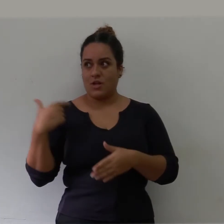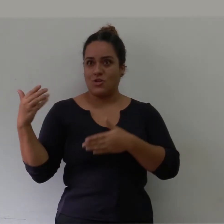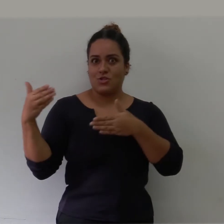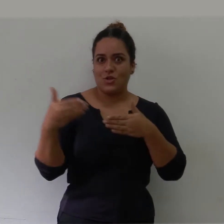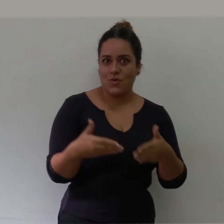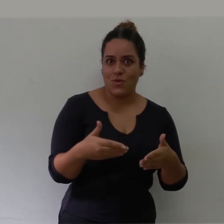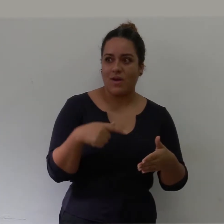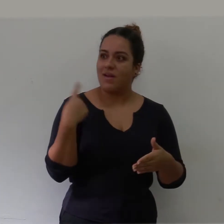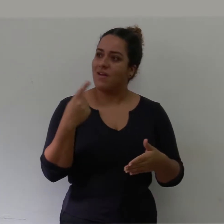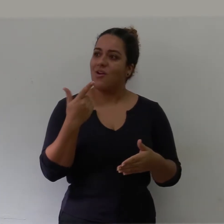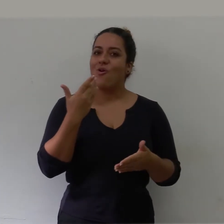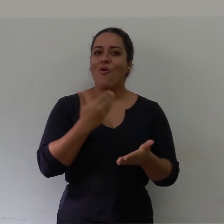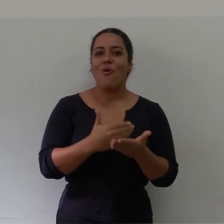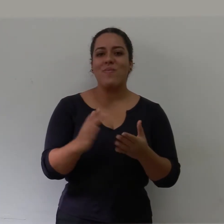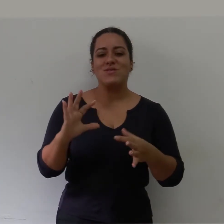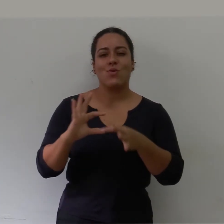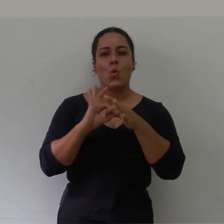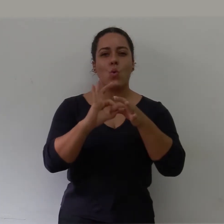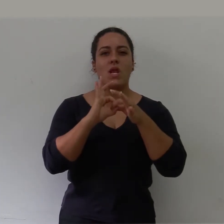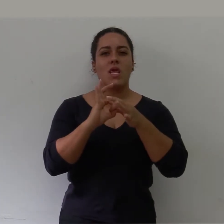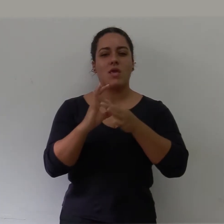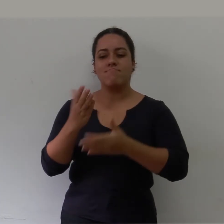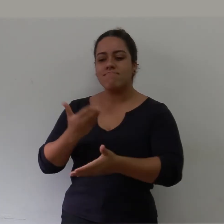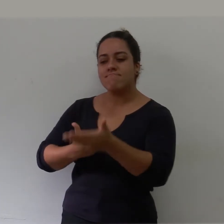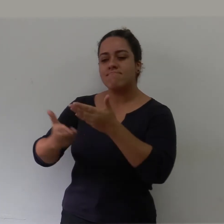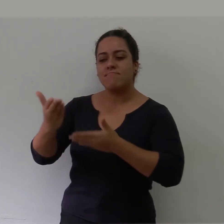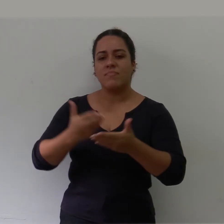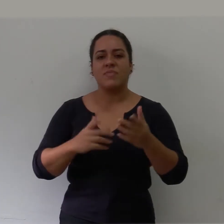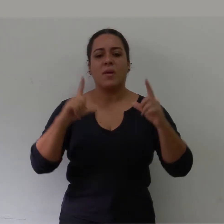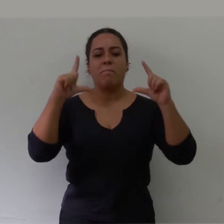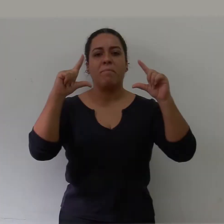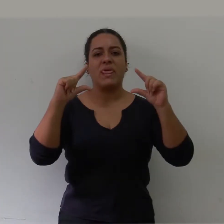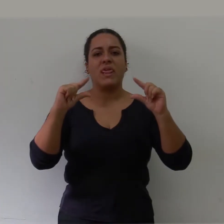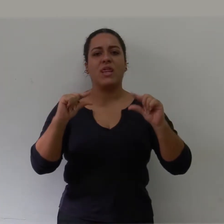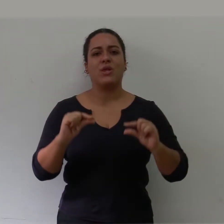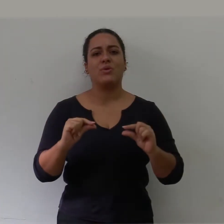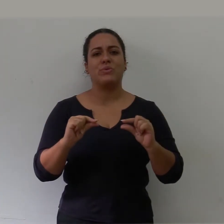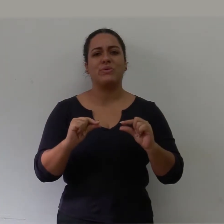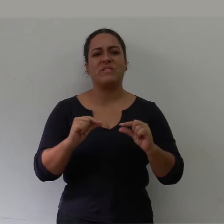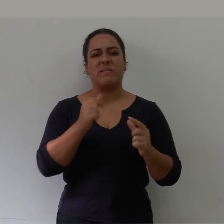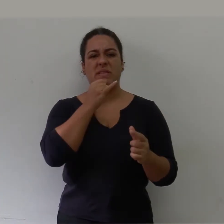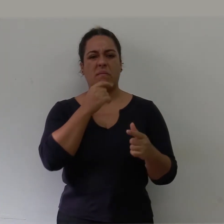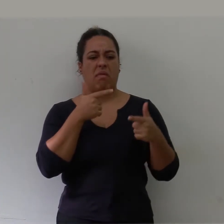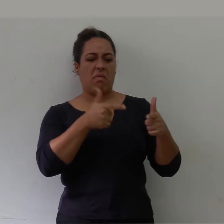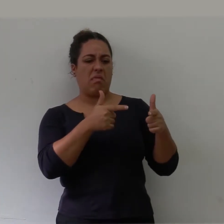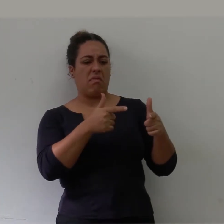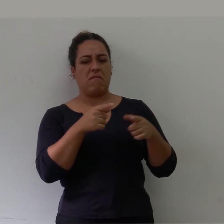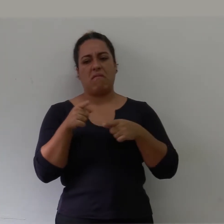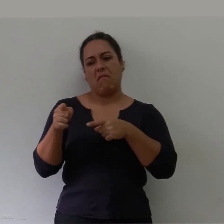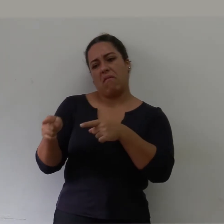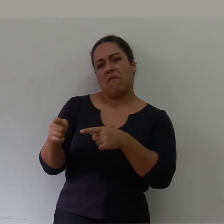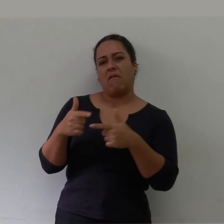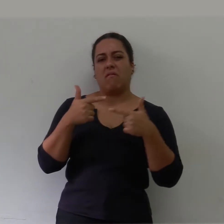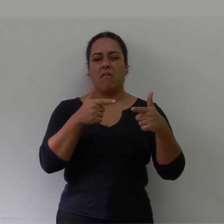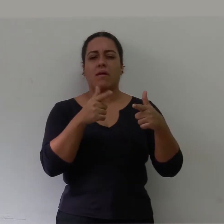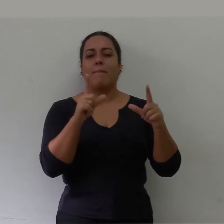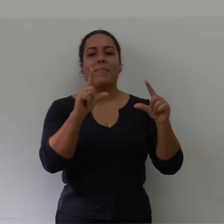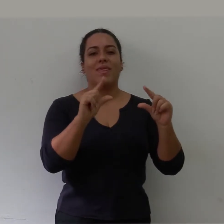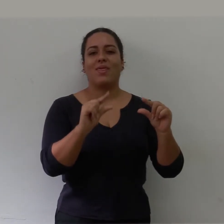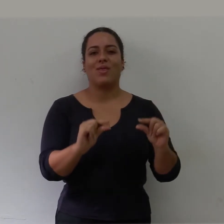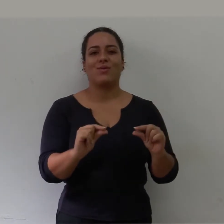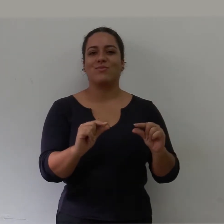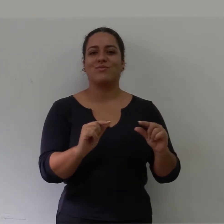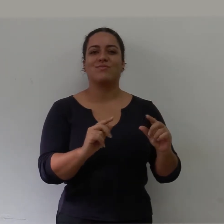que ele entrou, todo mundo começou a se unir mais, ter menos coisa de tu é assim,